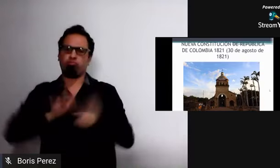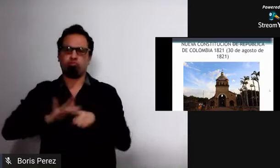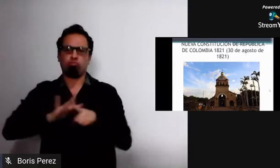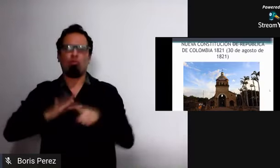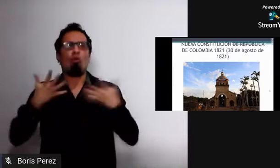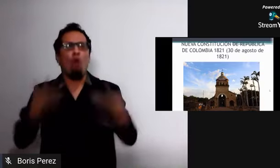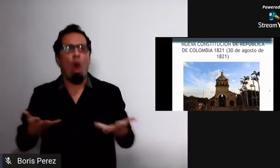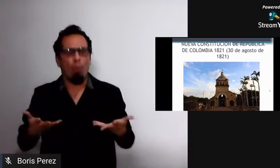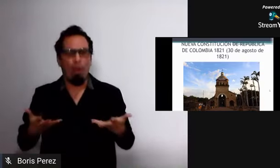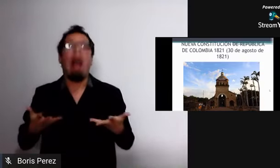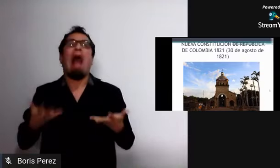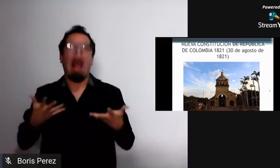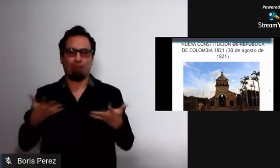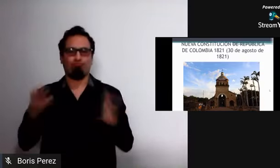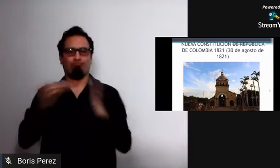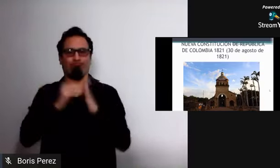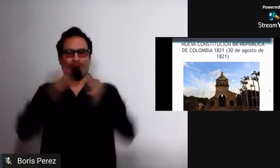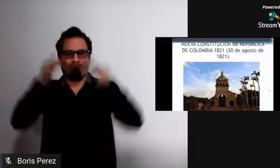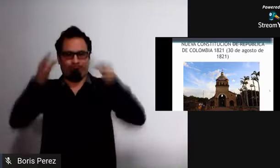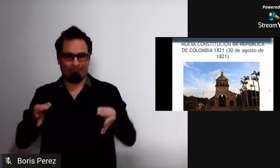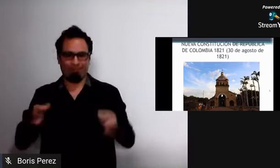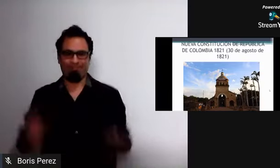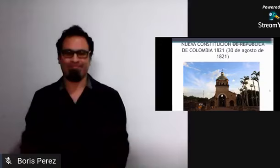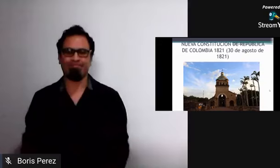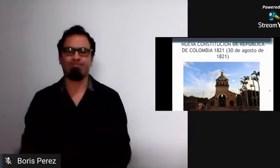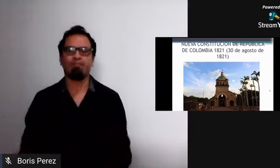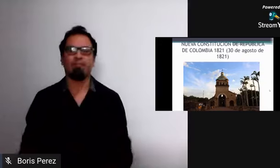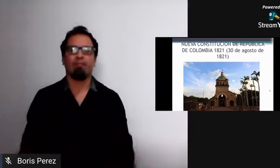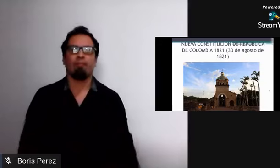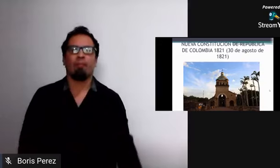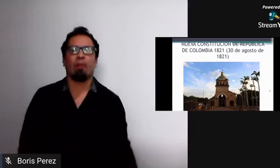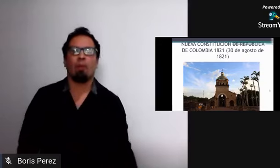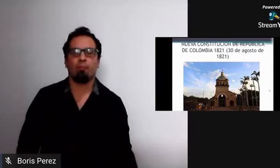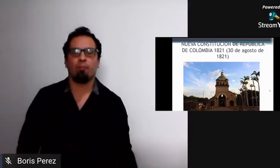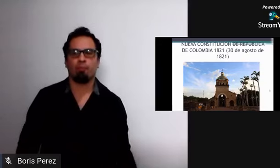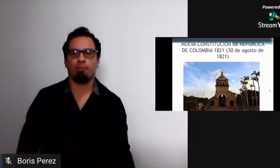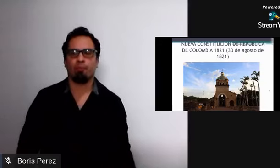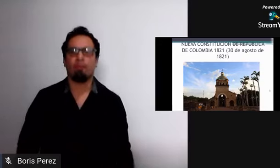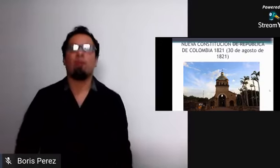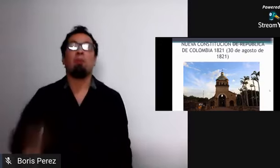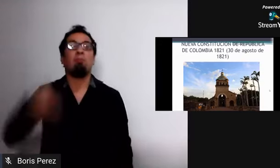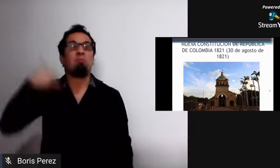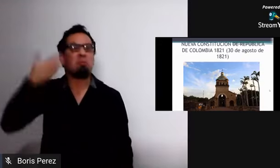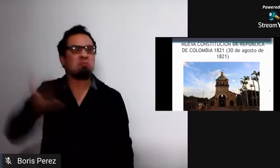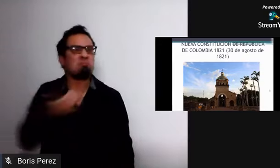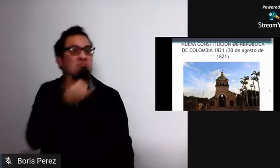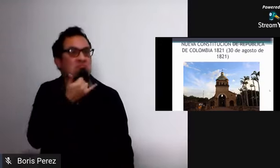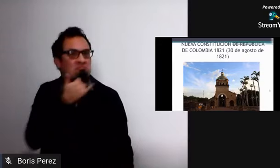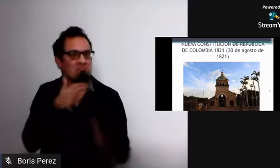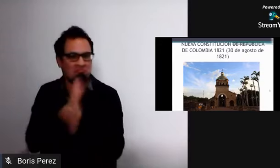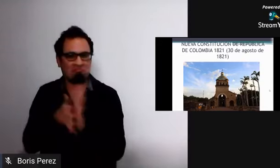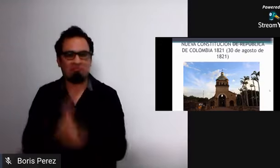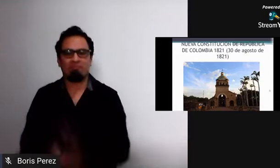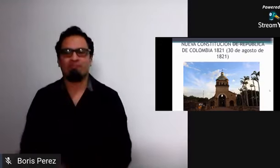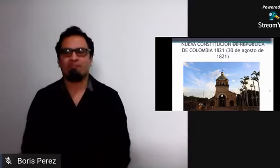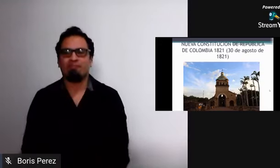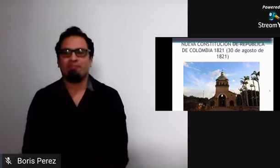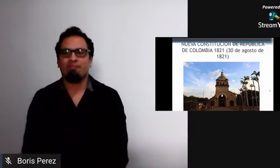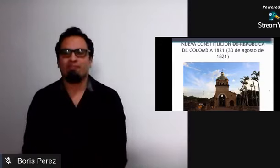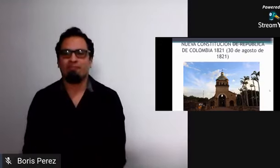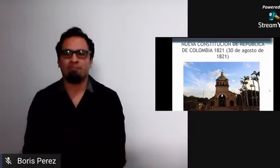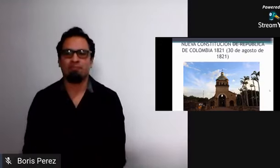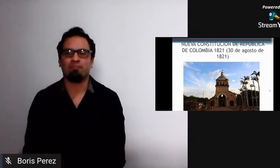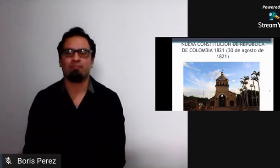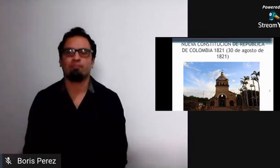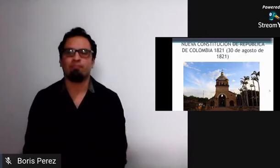empieza a respaldar y a acompañar otros procesos administrativos siguientes